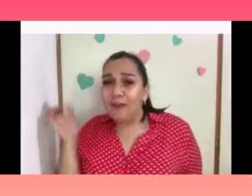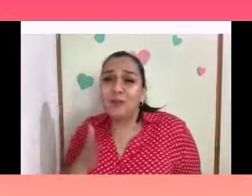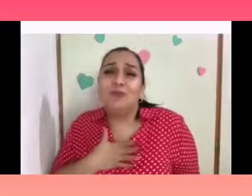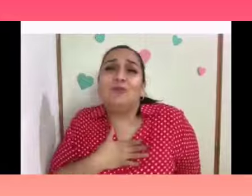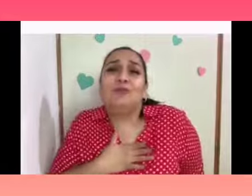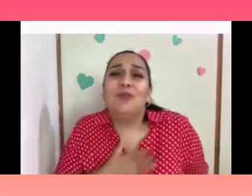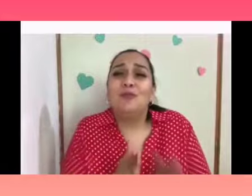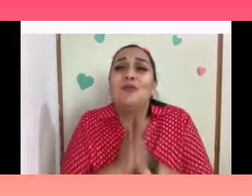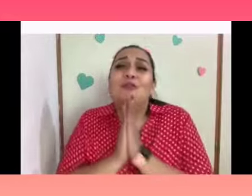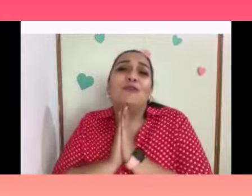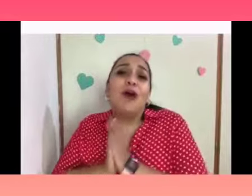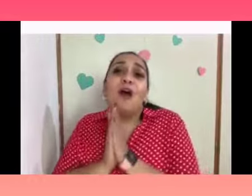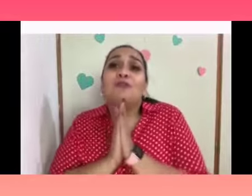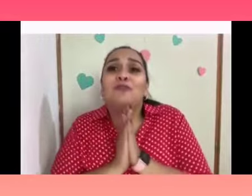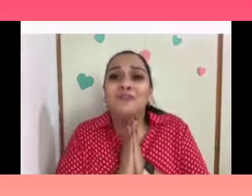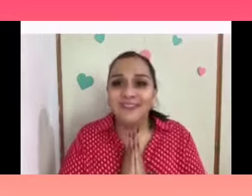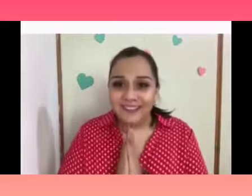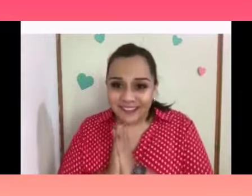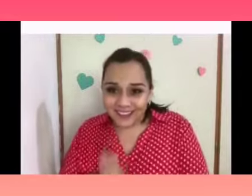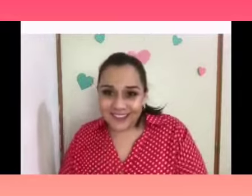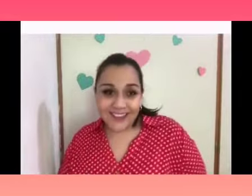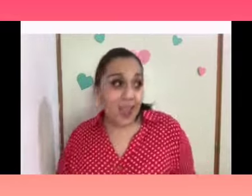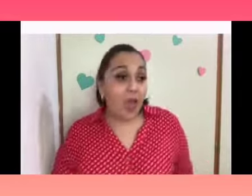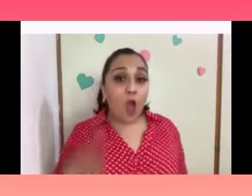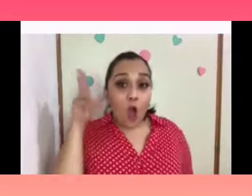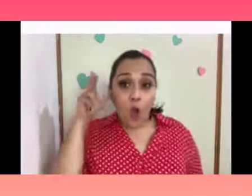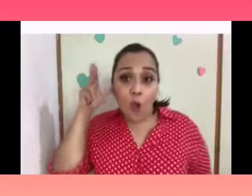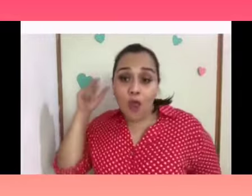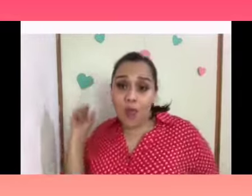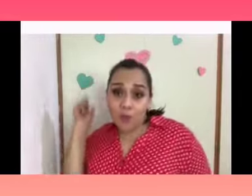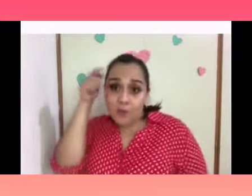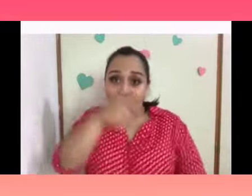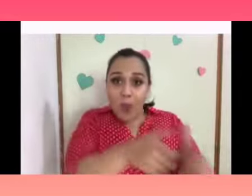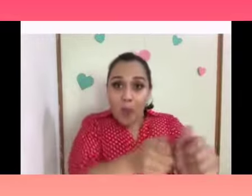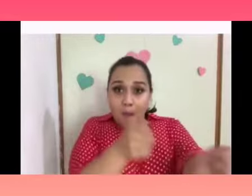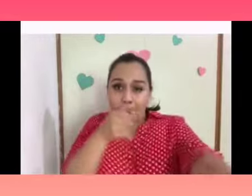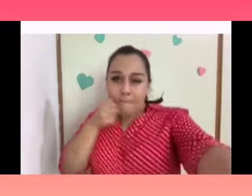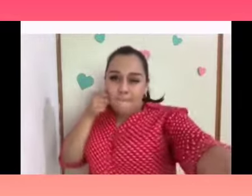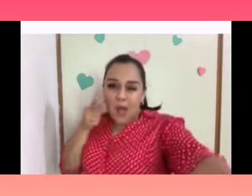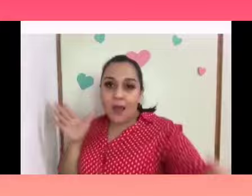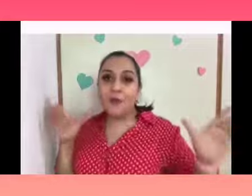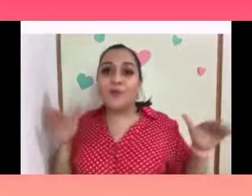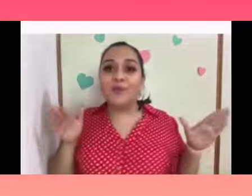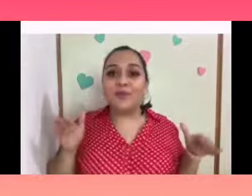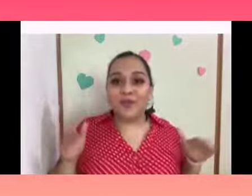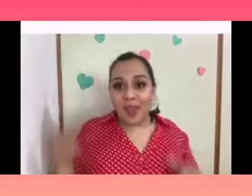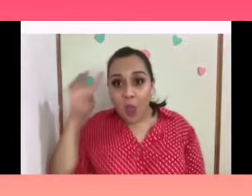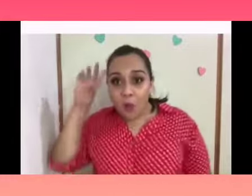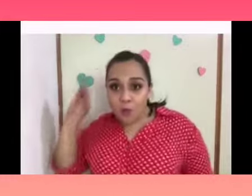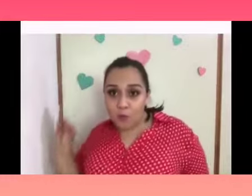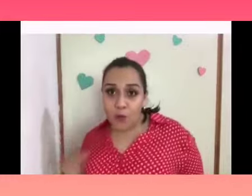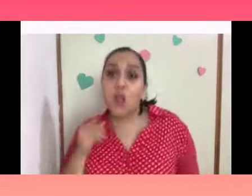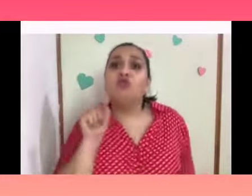en el olvido Oye Cupido, porque te has ido